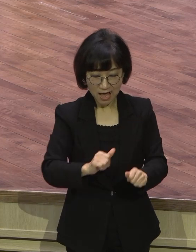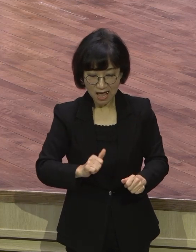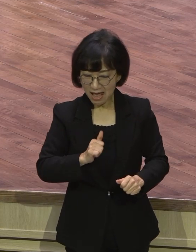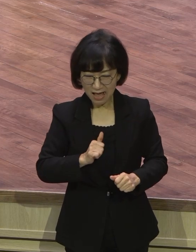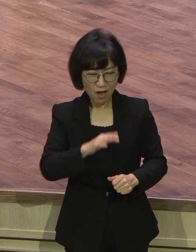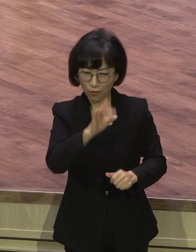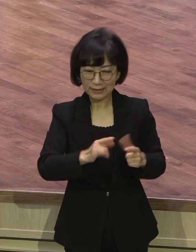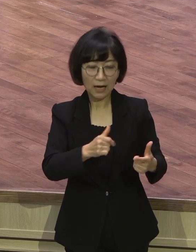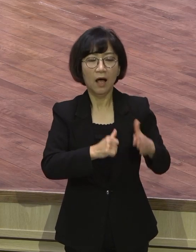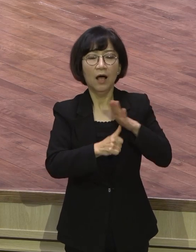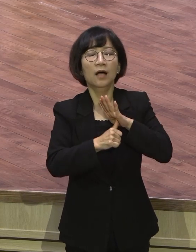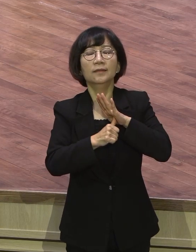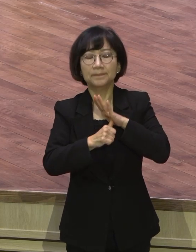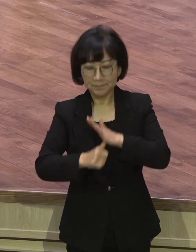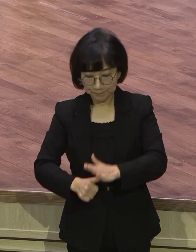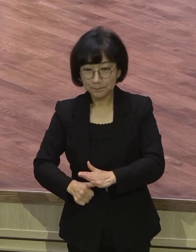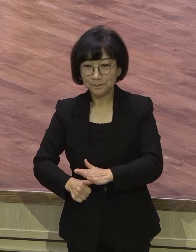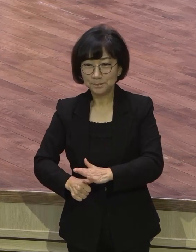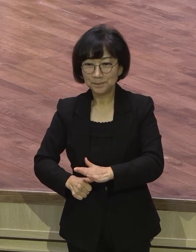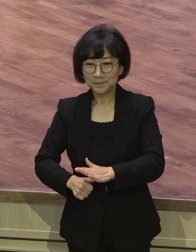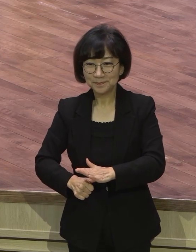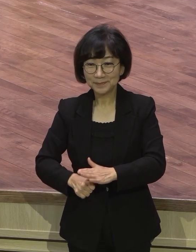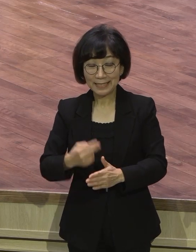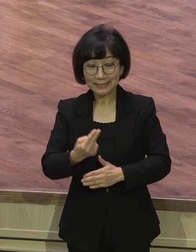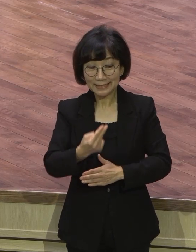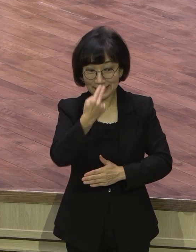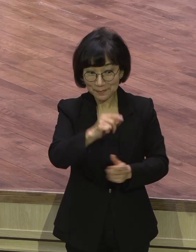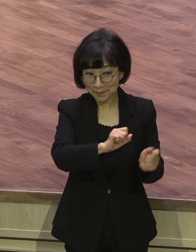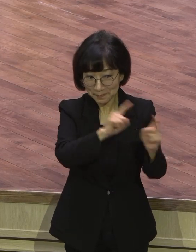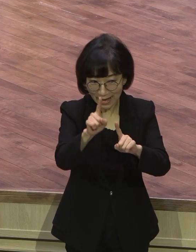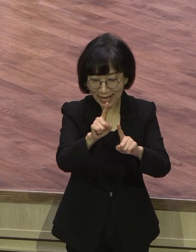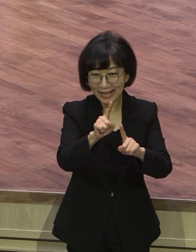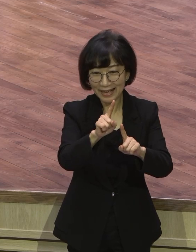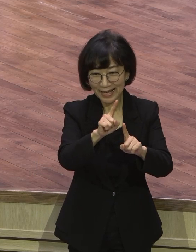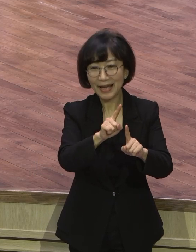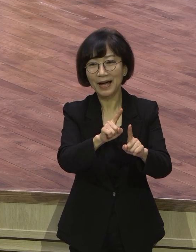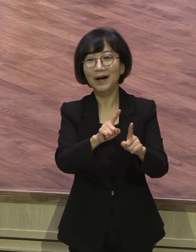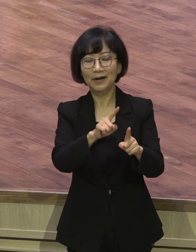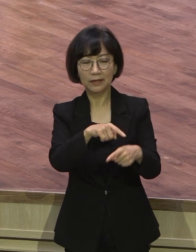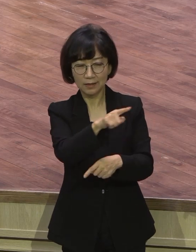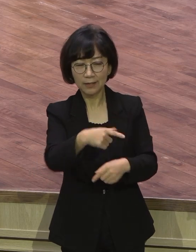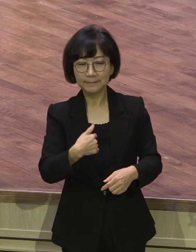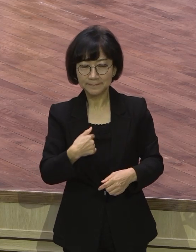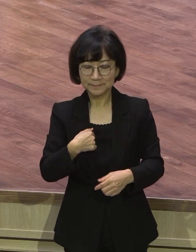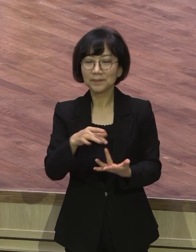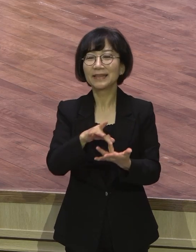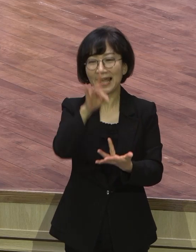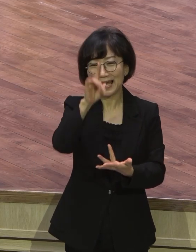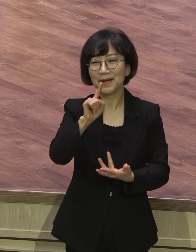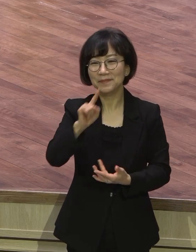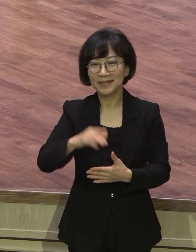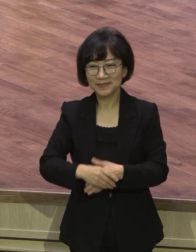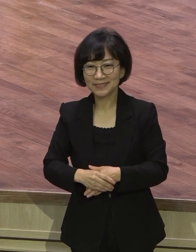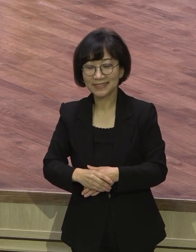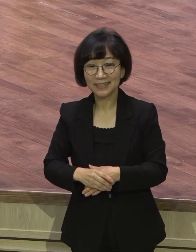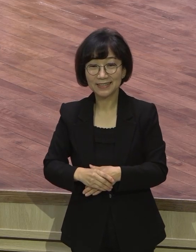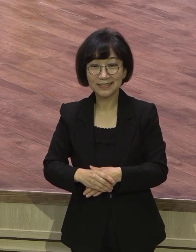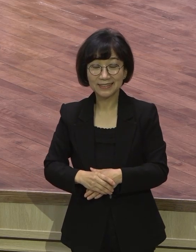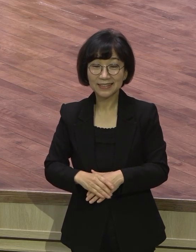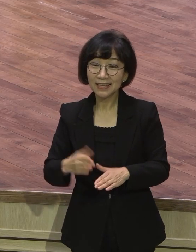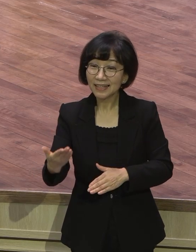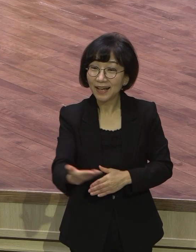생명을 살리는 쪽으로 선택하자. 나는 없다. 생명을 살리는 쪽. 오늘 본문 말씀을 통해 영계 모든